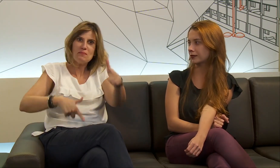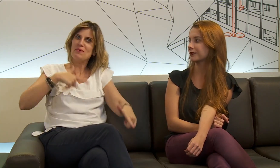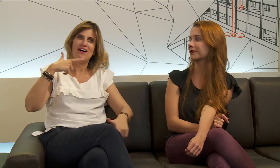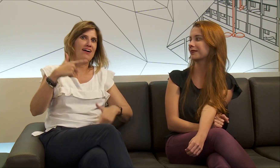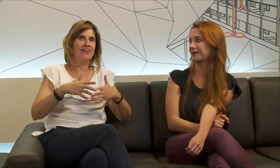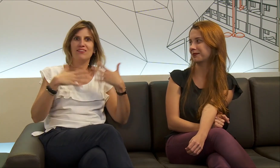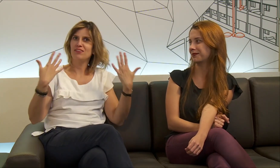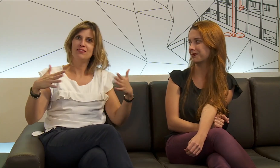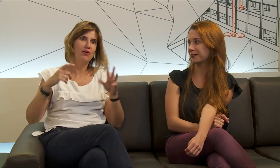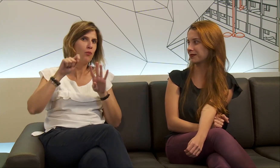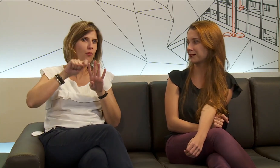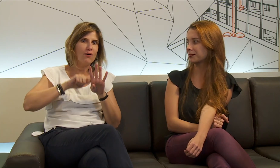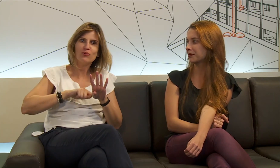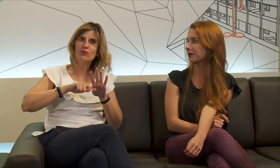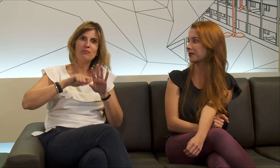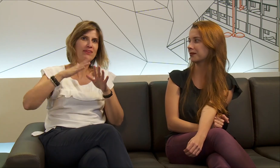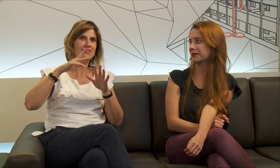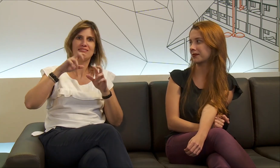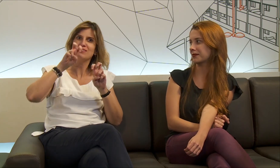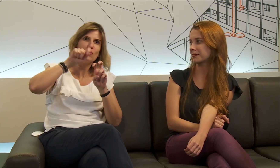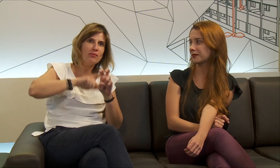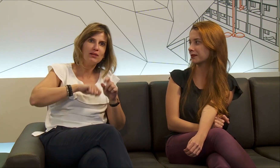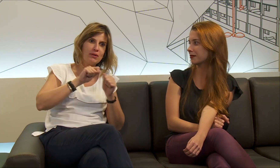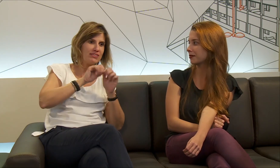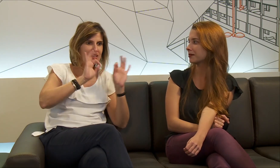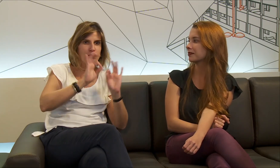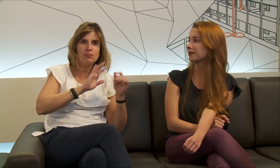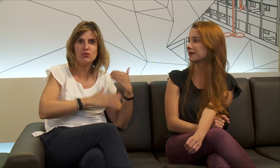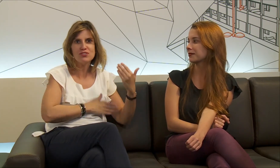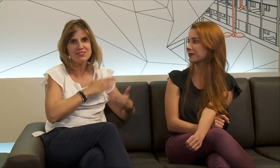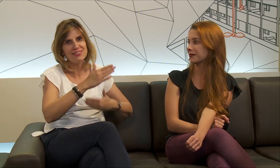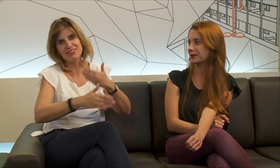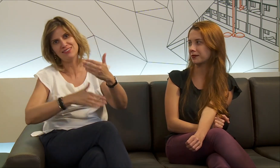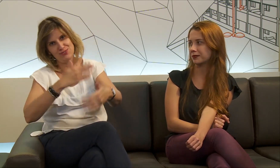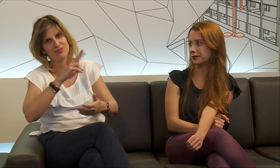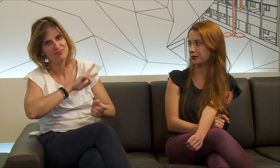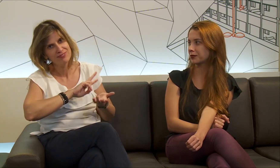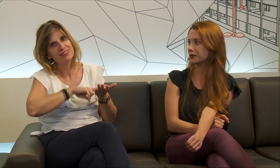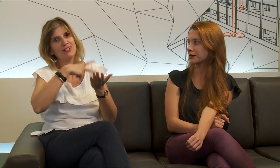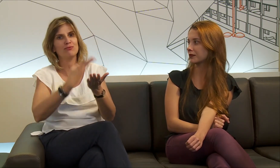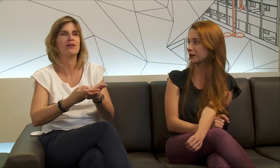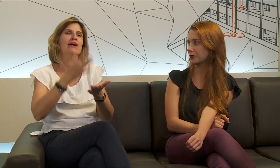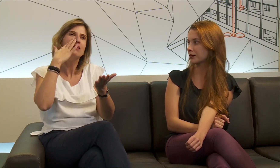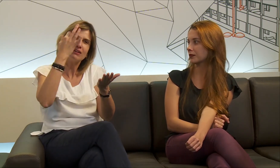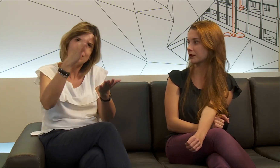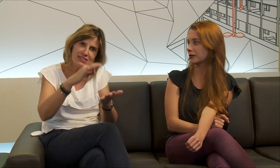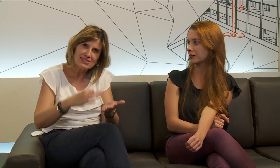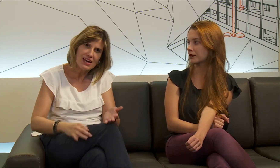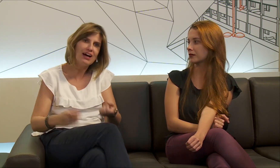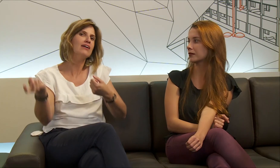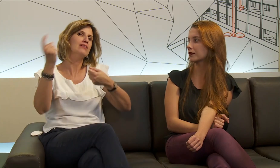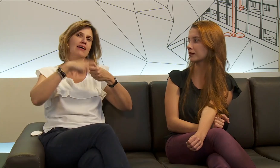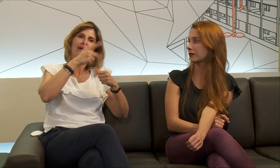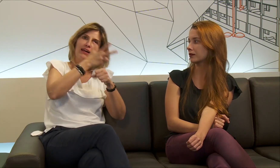UFSC promove esse trabalho grandioso que é essa tradução. É um trabalho, um processo de 5 meses,